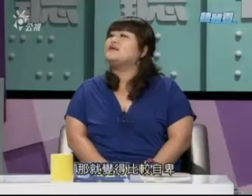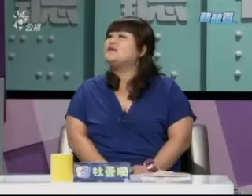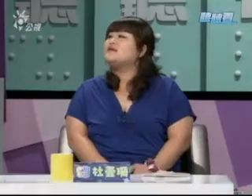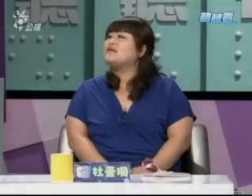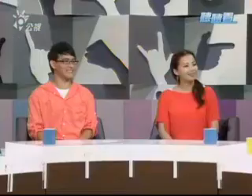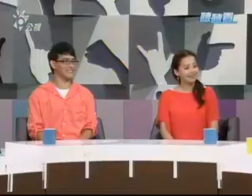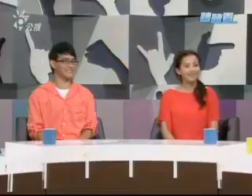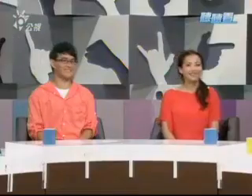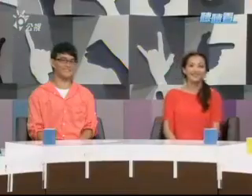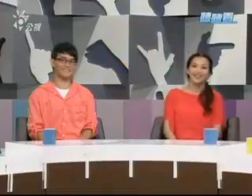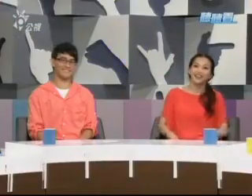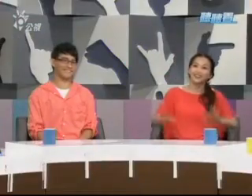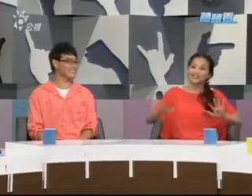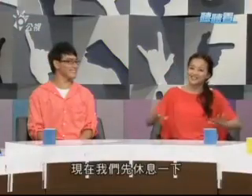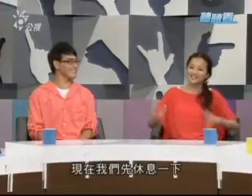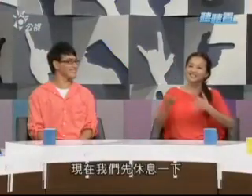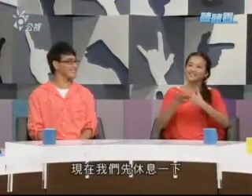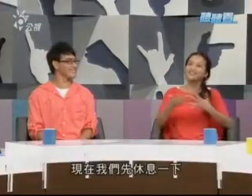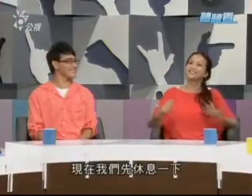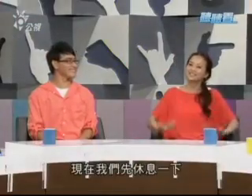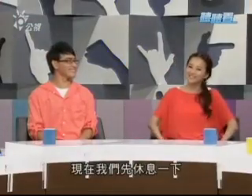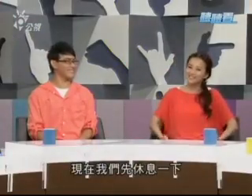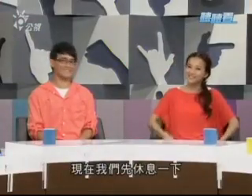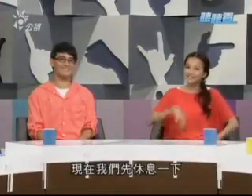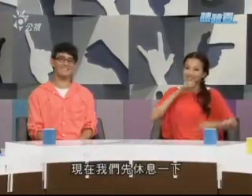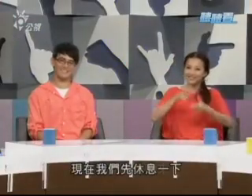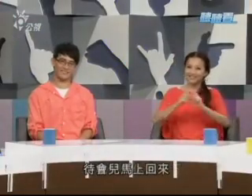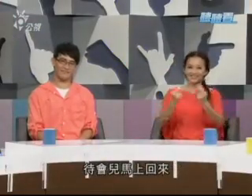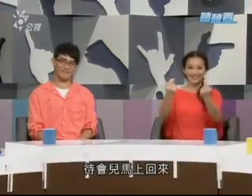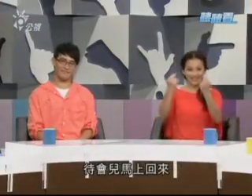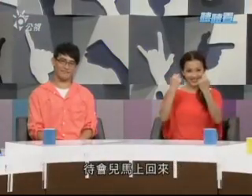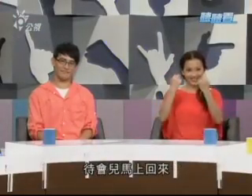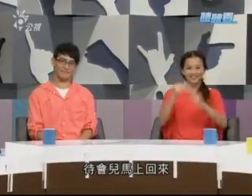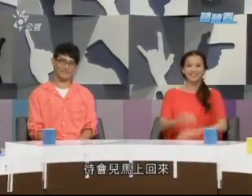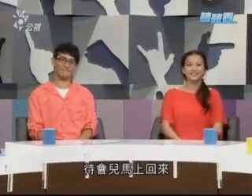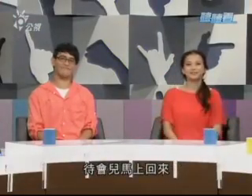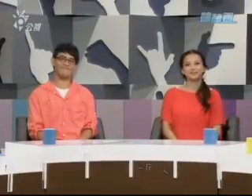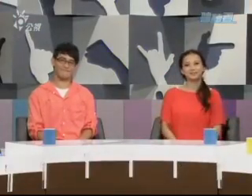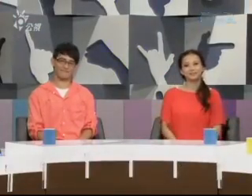现在我们先休息一下，待会儿马上回来。